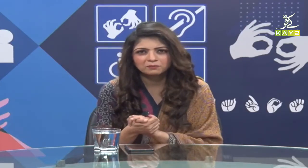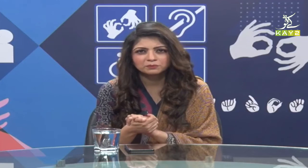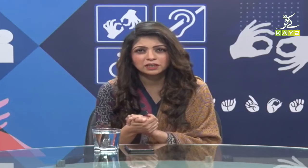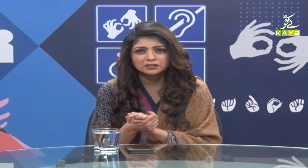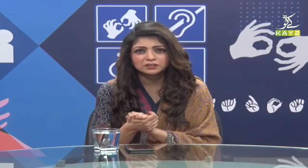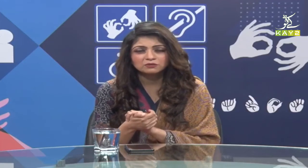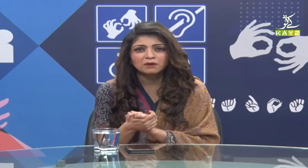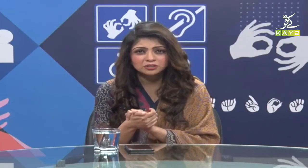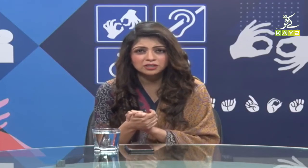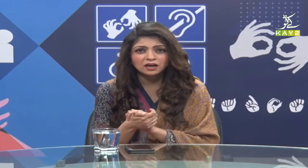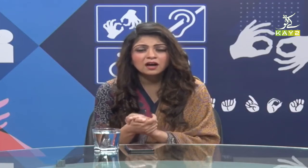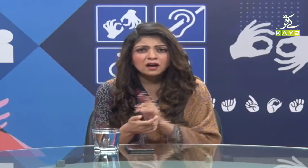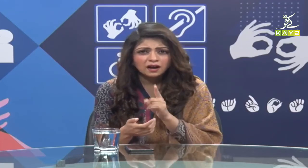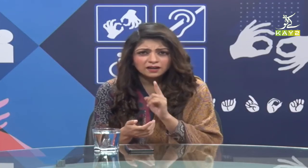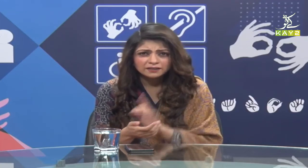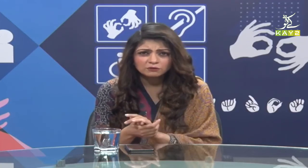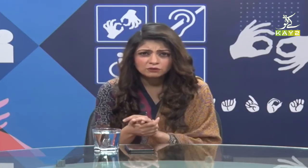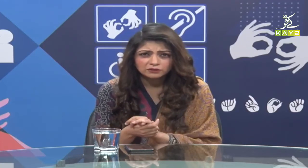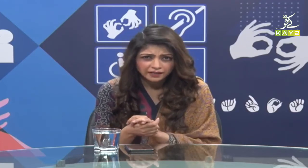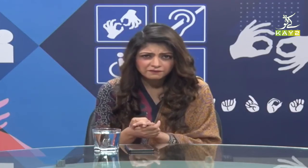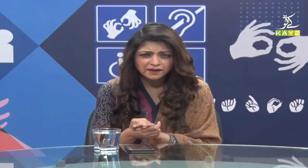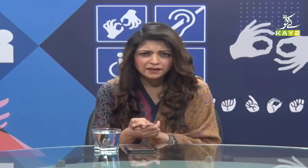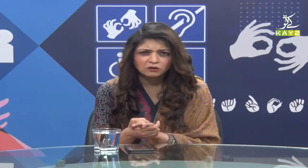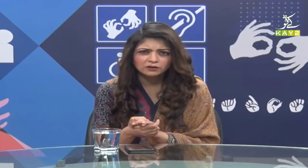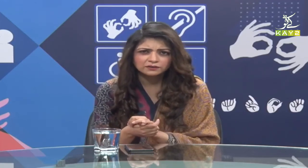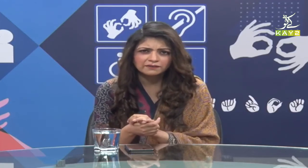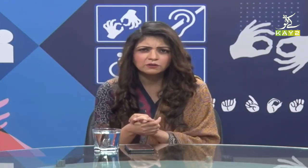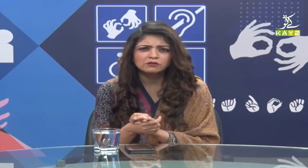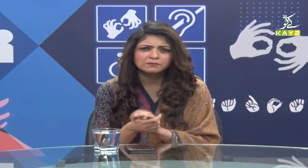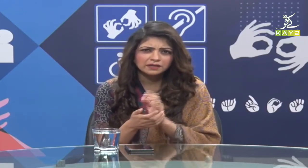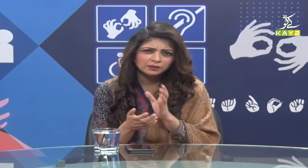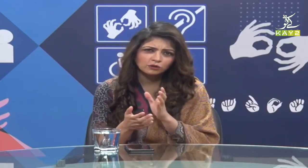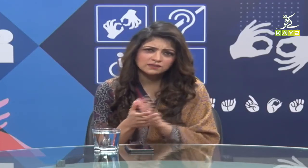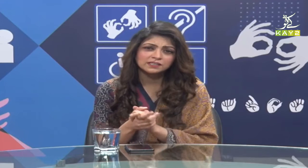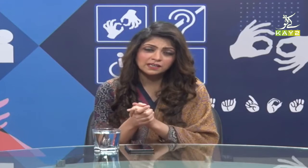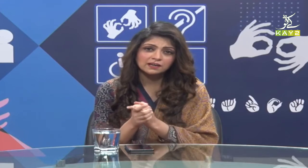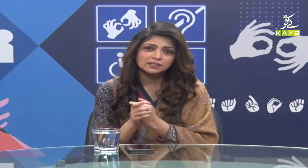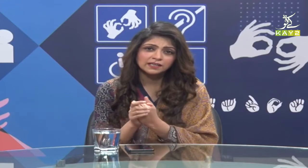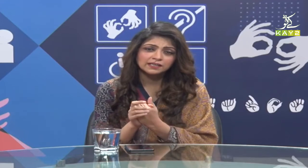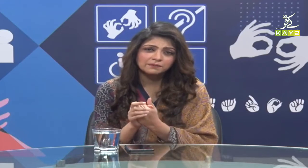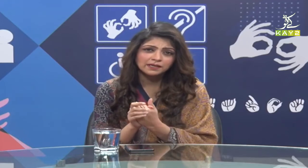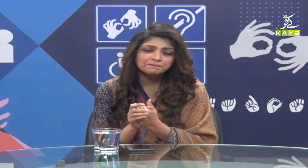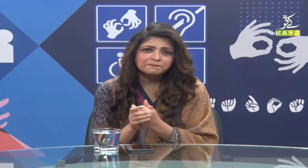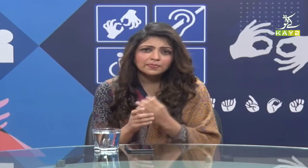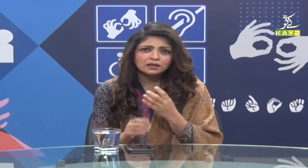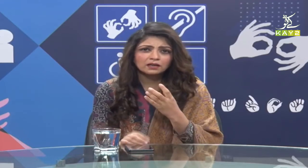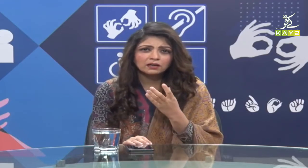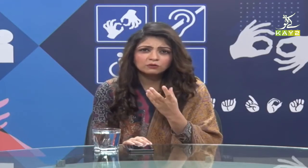में मैं आपको बताती चलूँ, माशाल्लाह, हालांकि वो डेफ़ हैं और डेफ़ लोगों के बारे में थोड़ा सा ये कहा जाता है कि